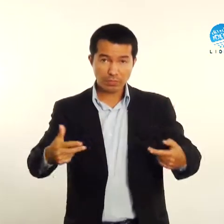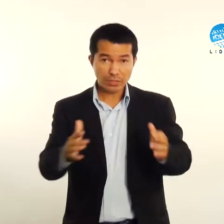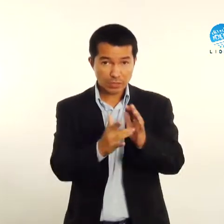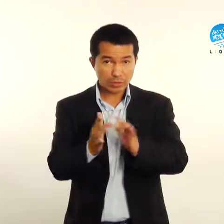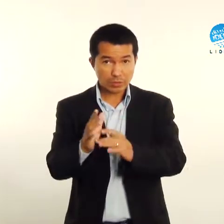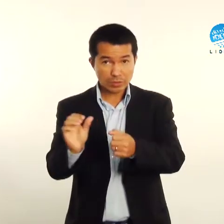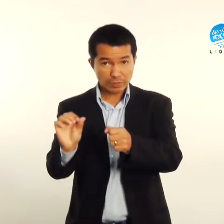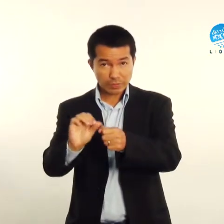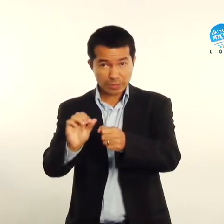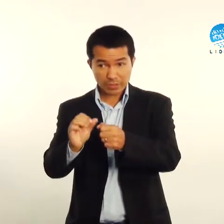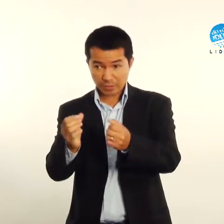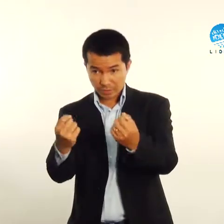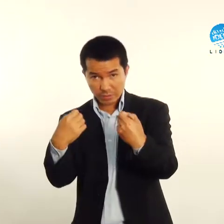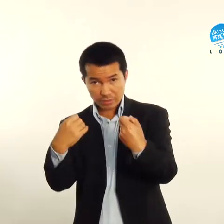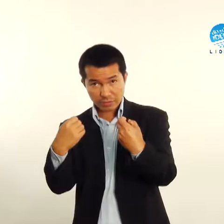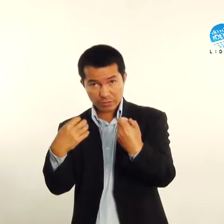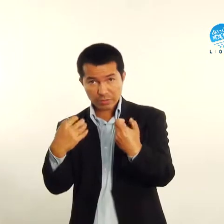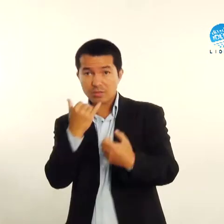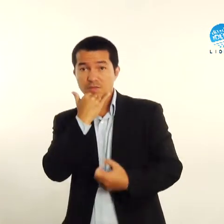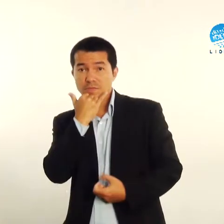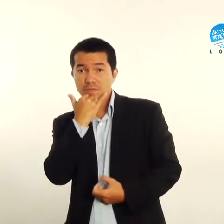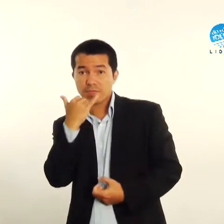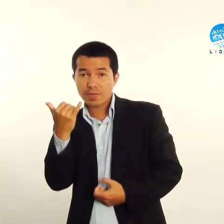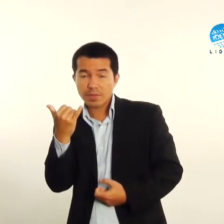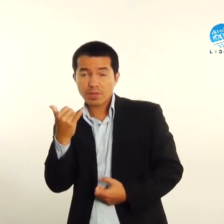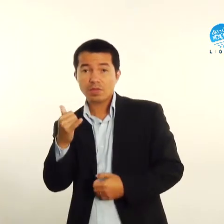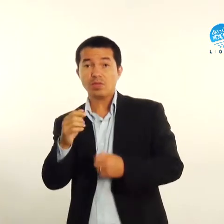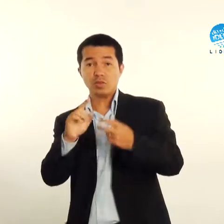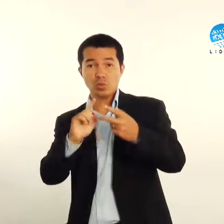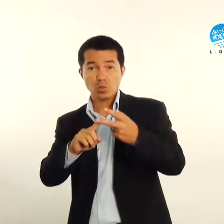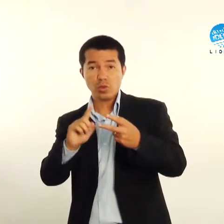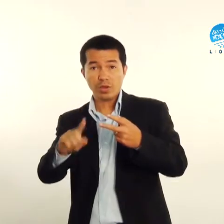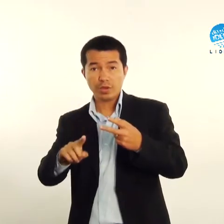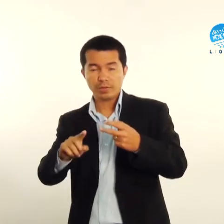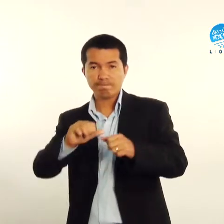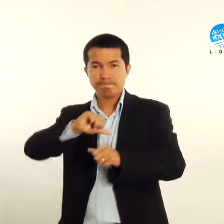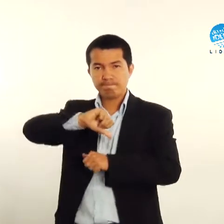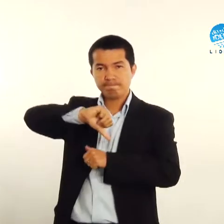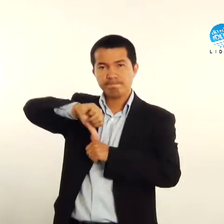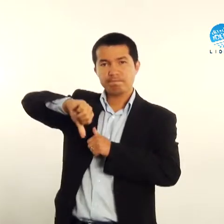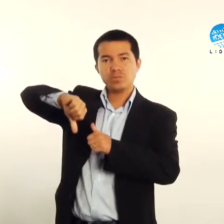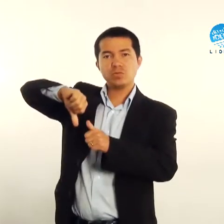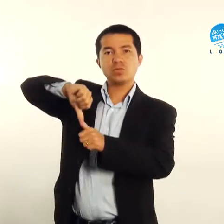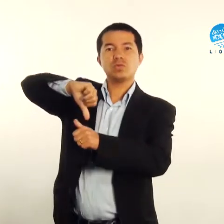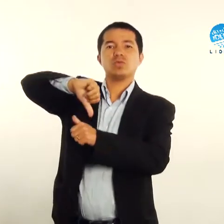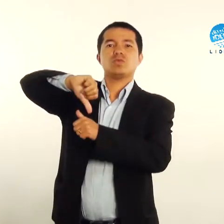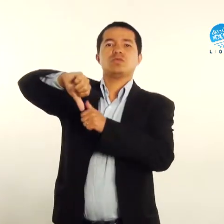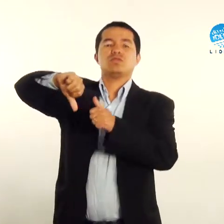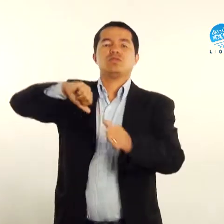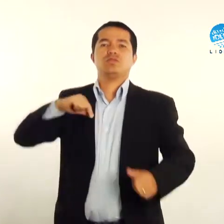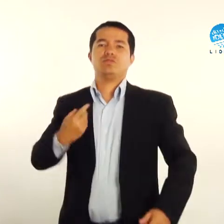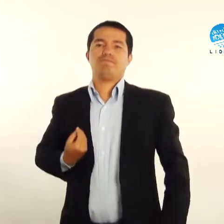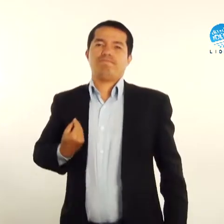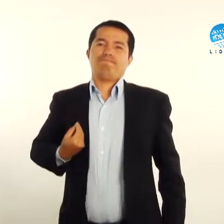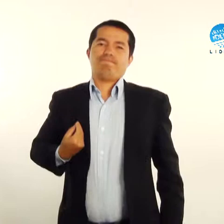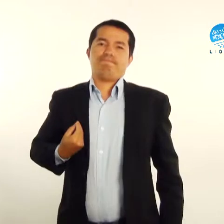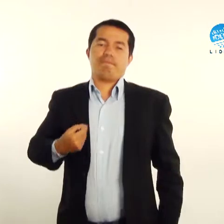coisa que Ele faz é transformação. Ele vai nos ensinando novos valores para a